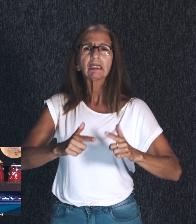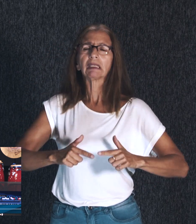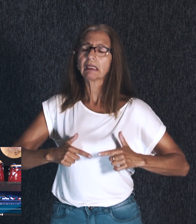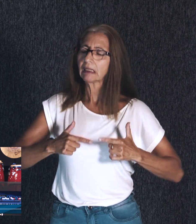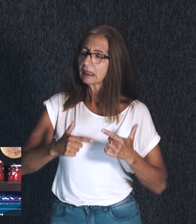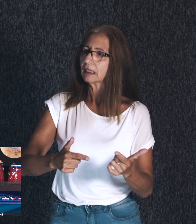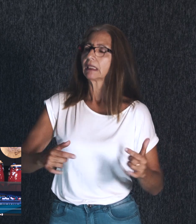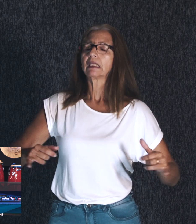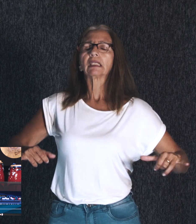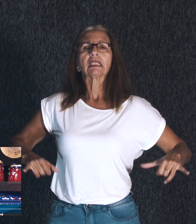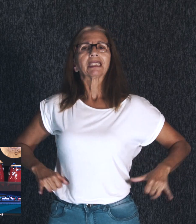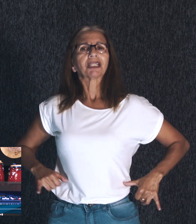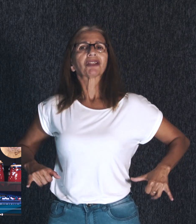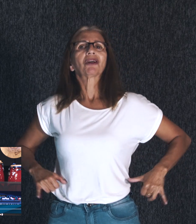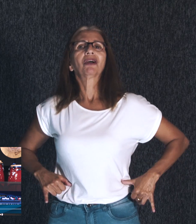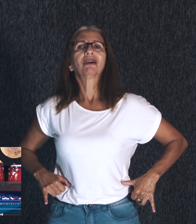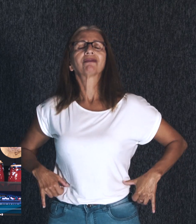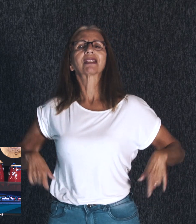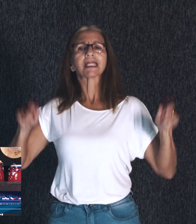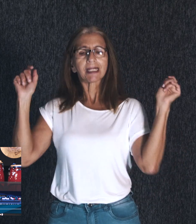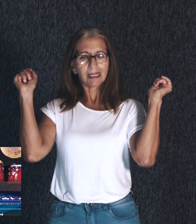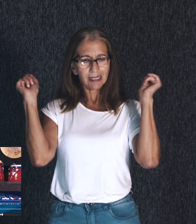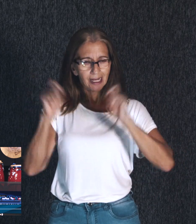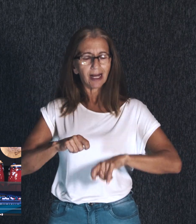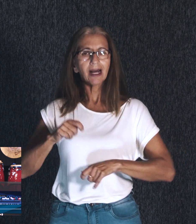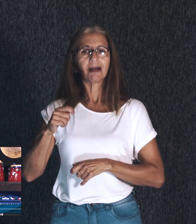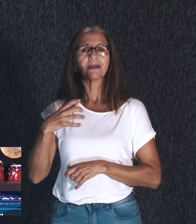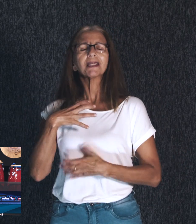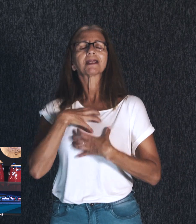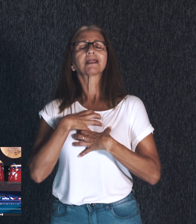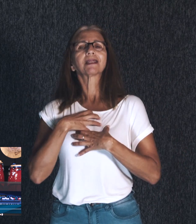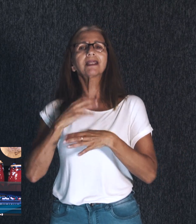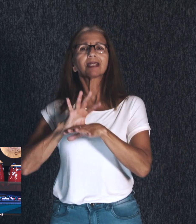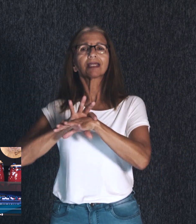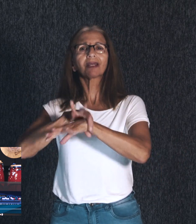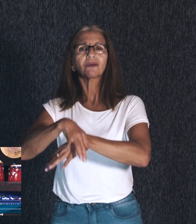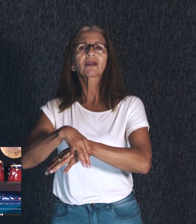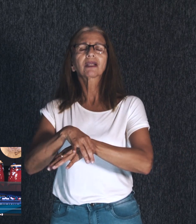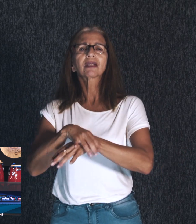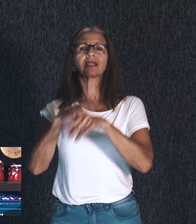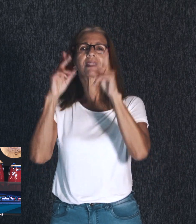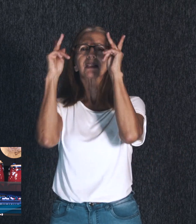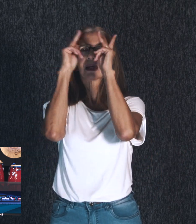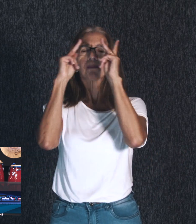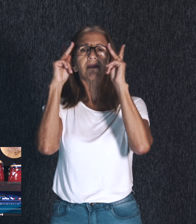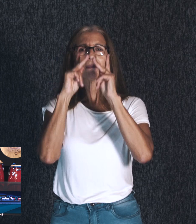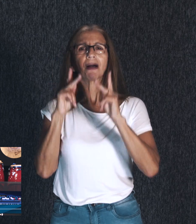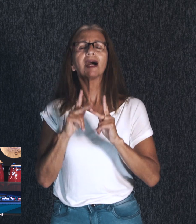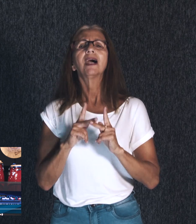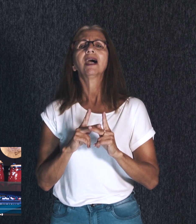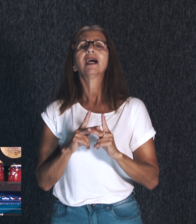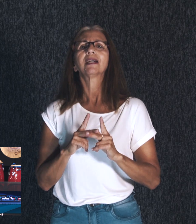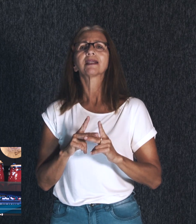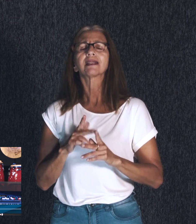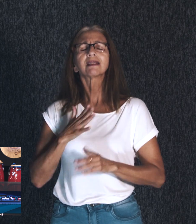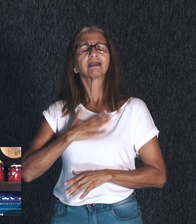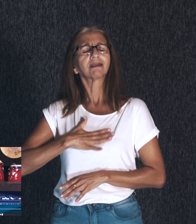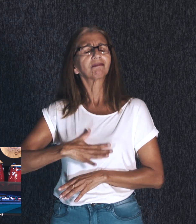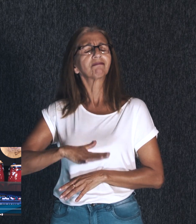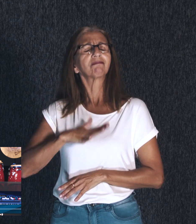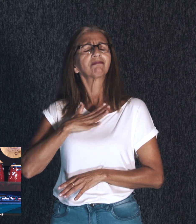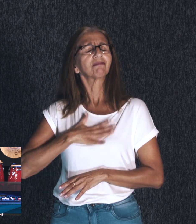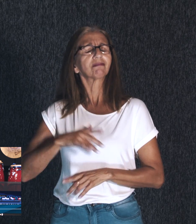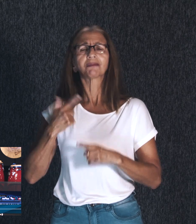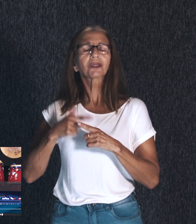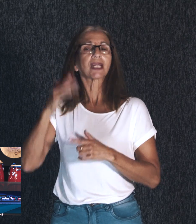enfrentar, você vai encarar tudo isso com muita segurança, com muita paz, com serenidade, porque você sabe